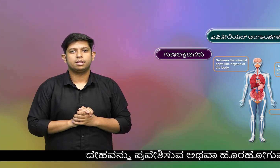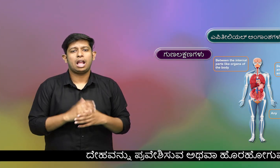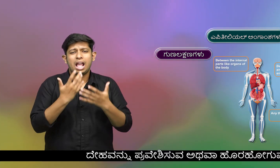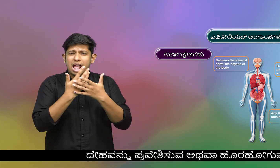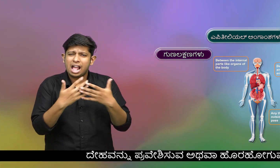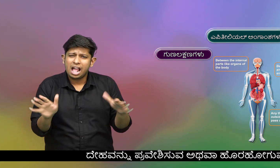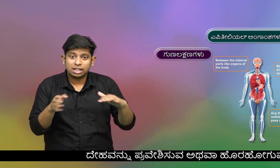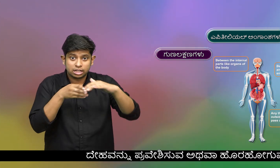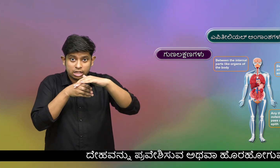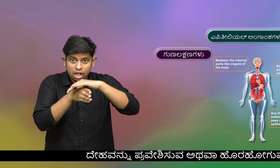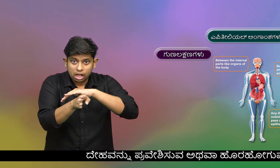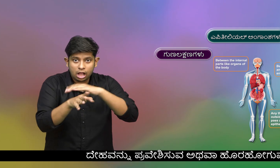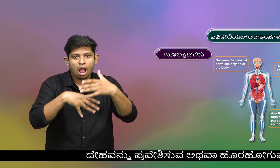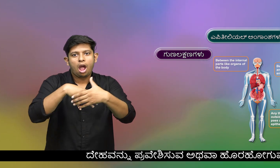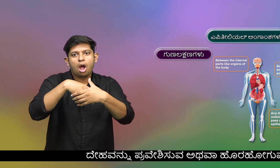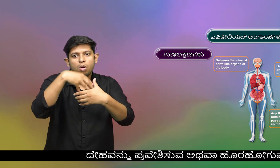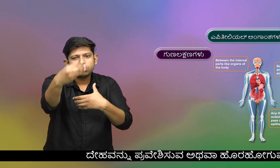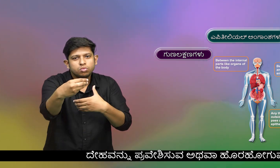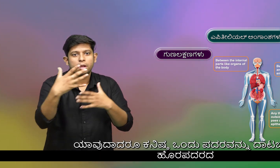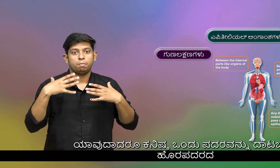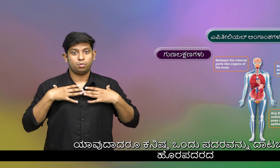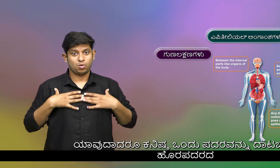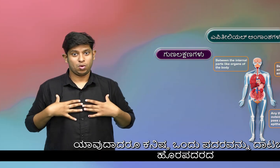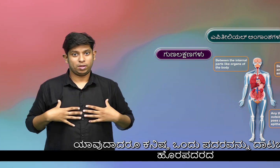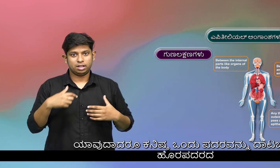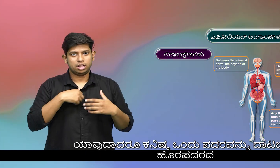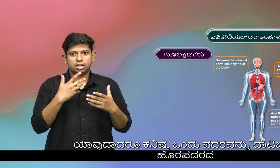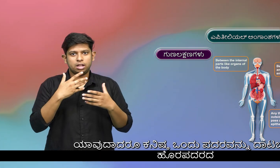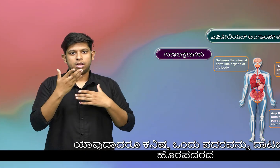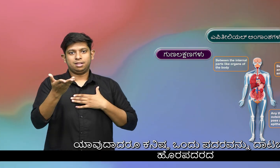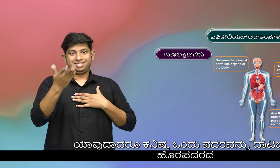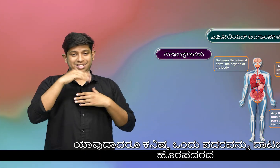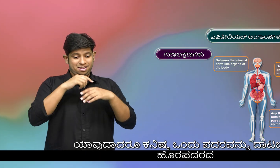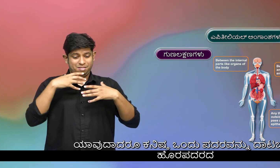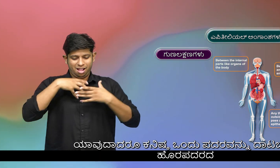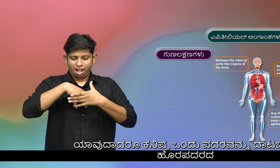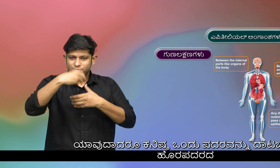ದೇಹವನ್ನು ಪ್ರವೇಶಿಸುವ ಅಥವಾ ಹೊರಹಾಕುವ ಯಾವುದಾದರೂ ಕನಿಷ್ಠ ಒಂದು ಪದರವನ್ನು ದಾಟಬೇಕು.